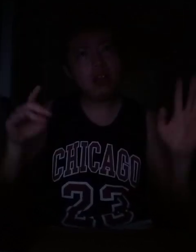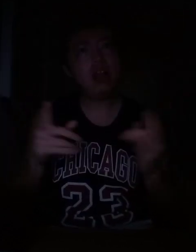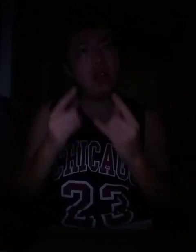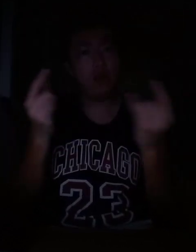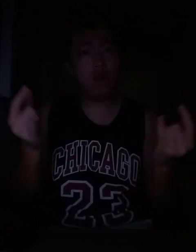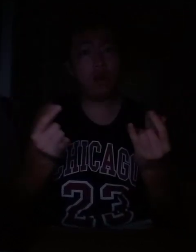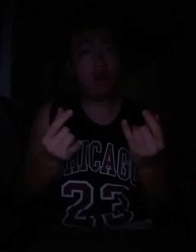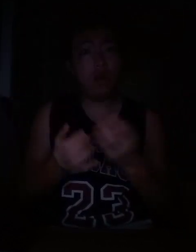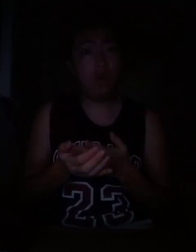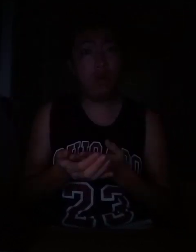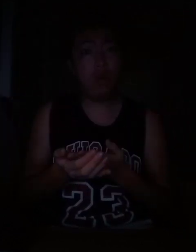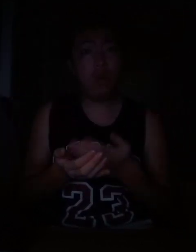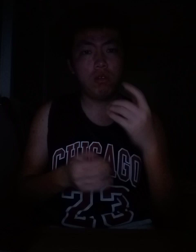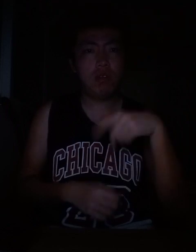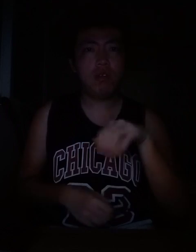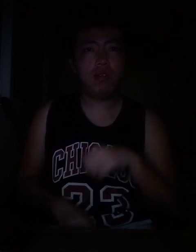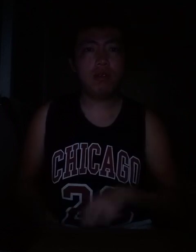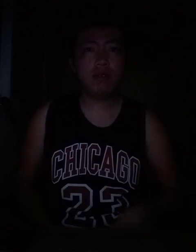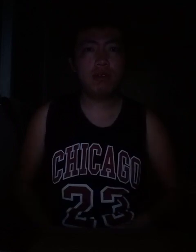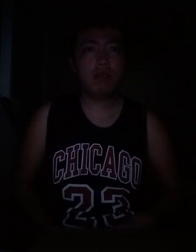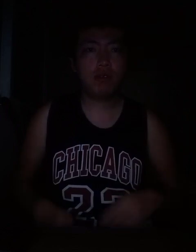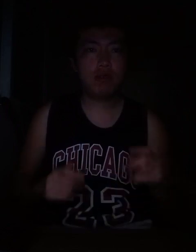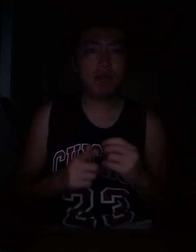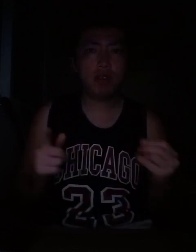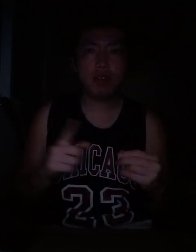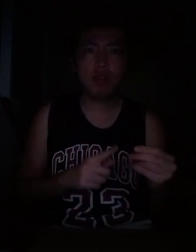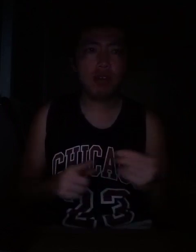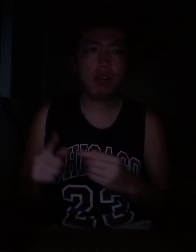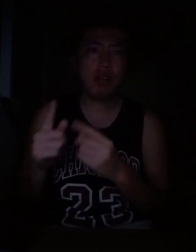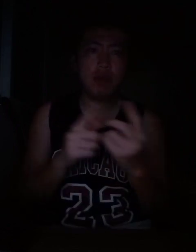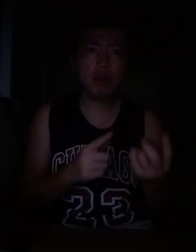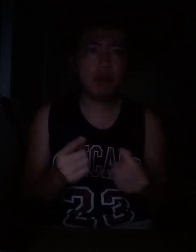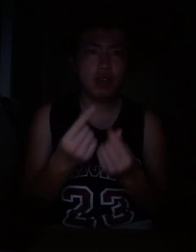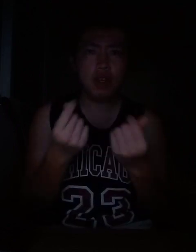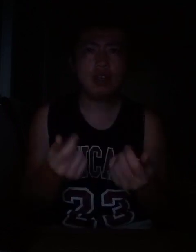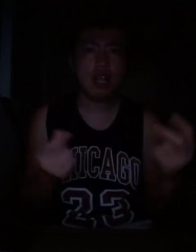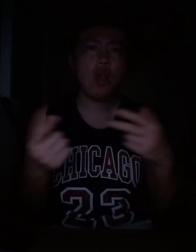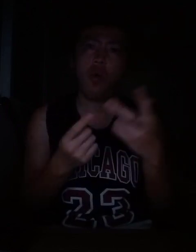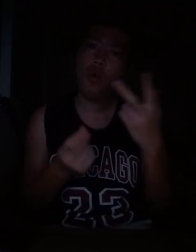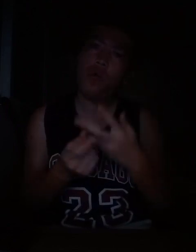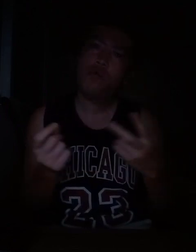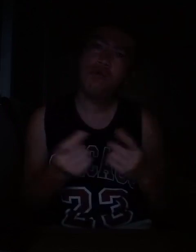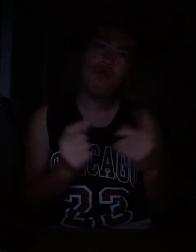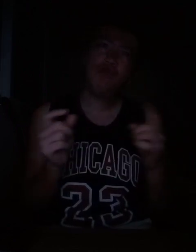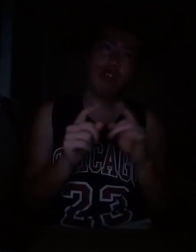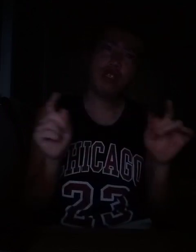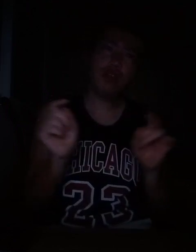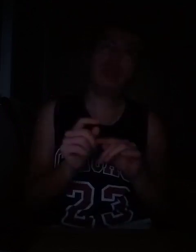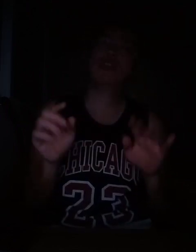공연에 초대했고 국립현대미술관, 국립박물관 등 수도권 문화시설 체험도